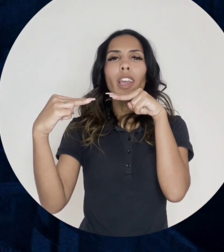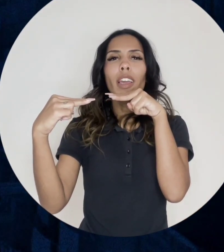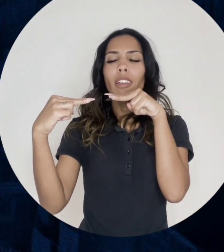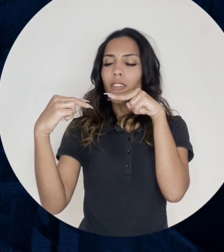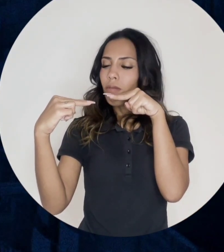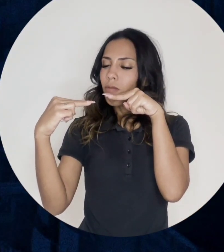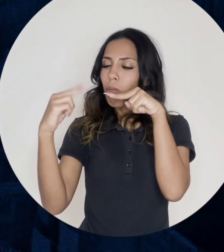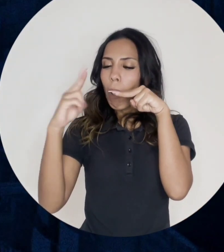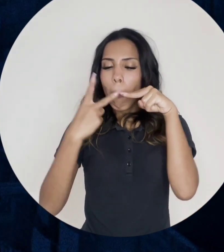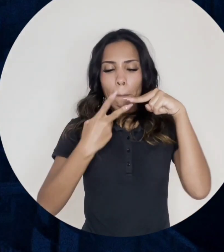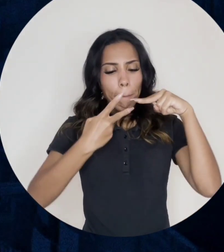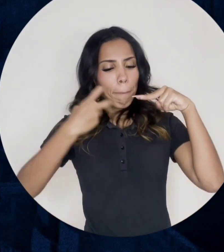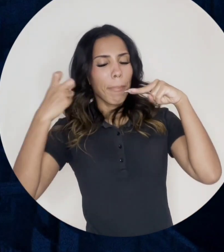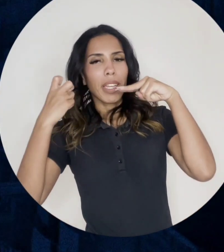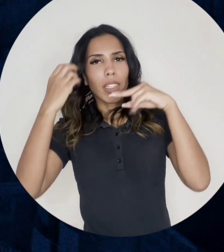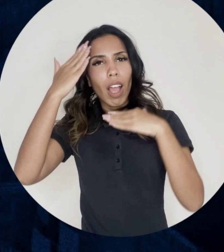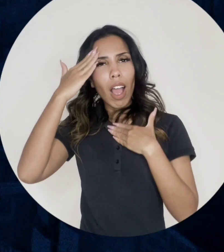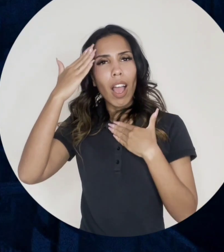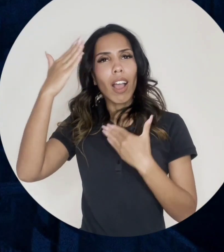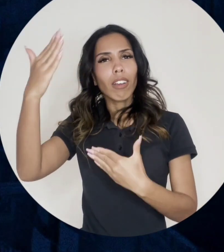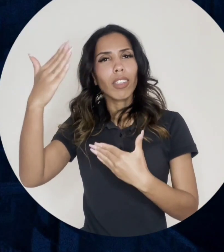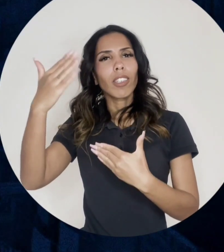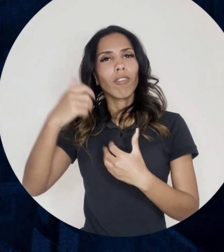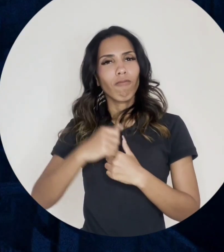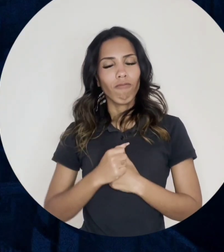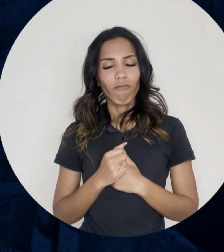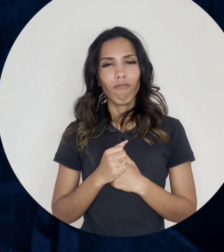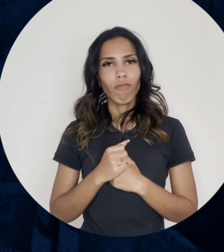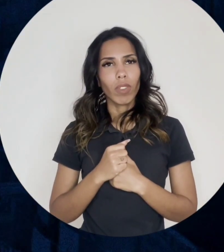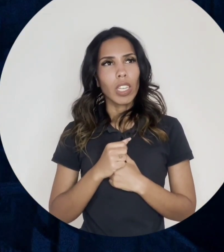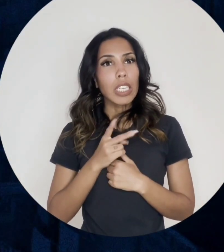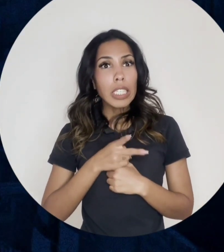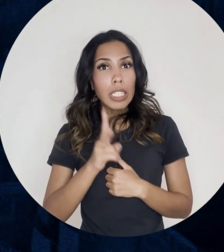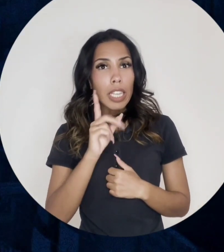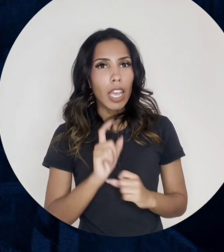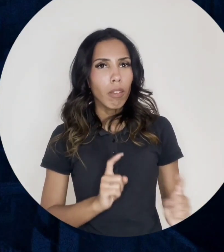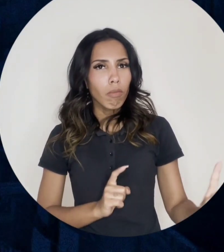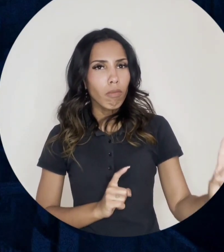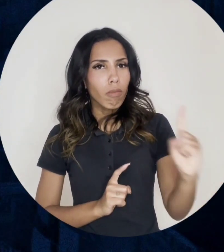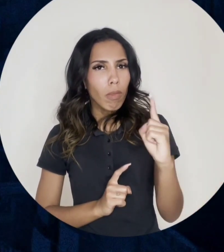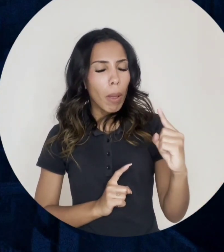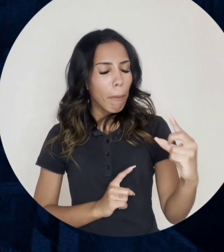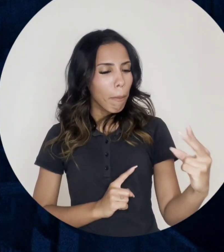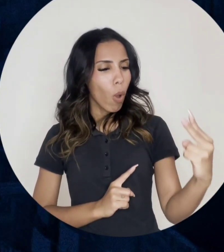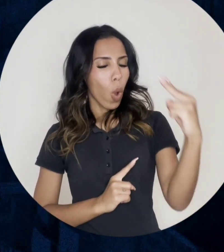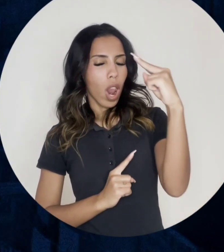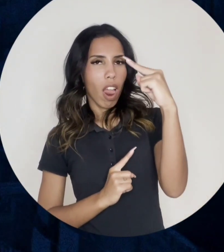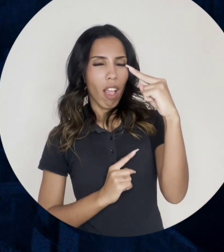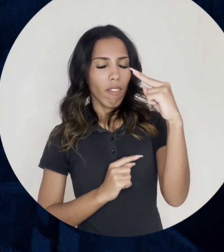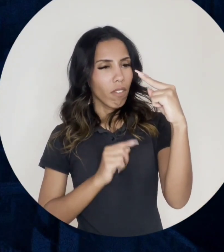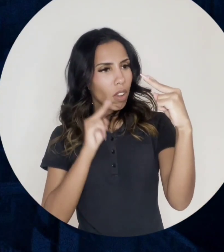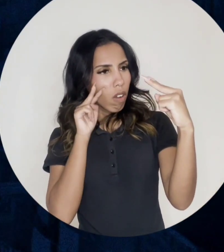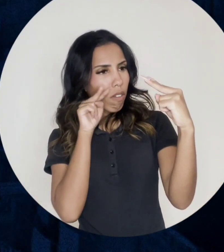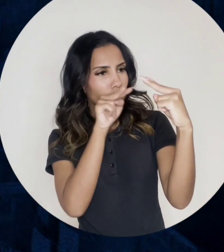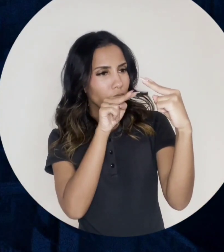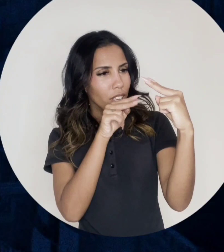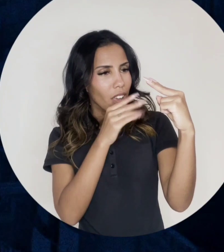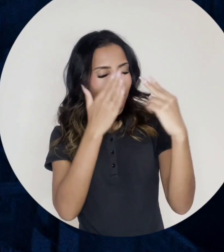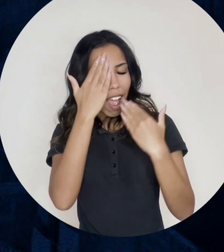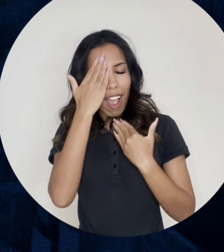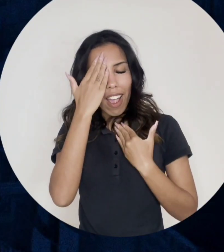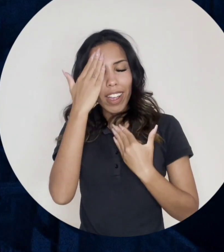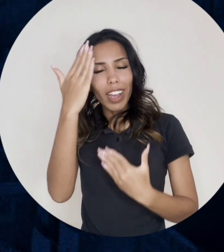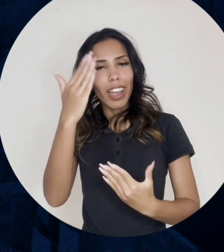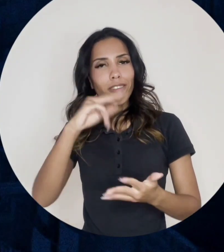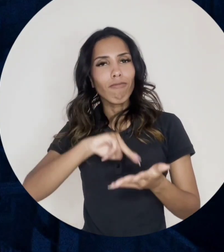de admiração. E toda vez que eu vi um olhar daquele, eu chorava,